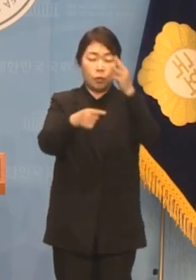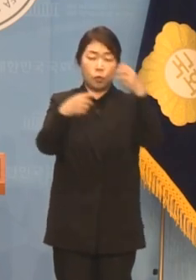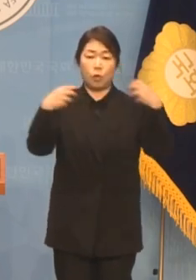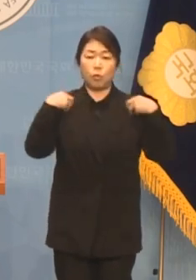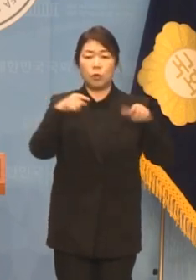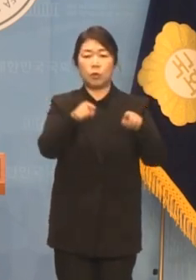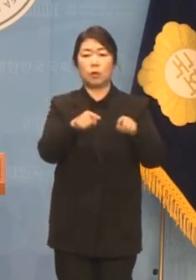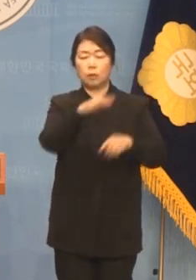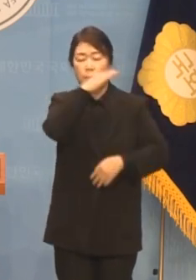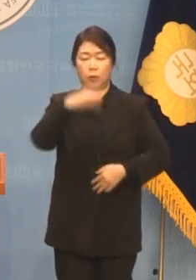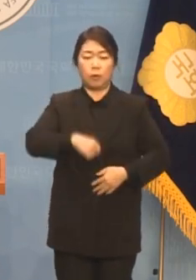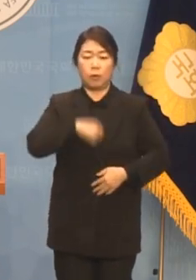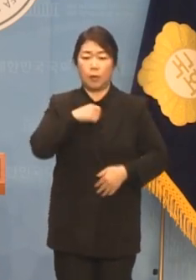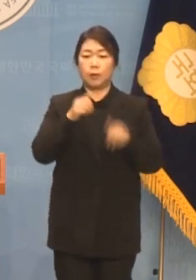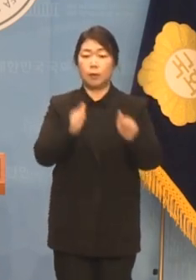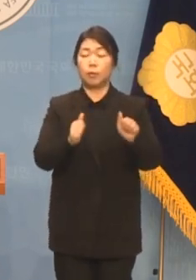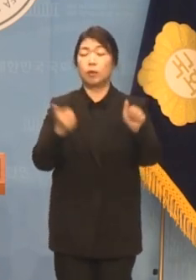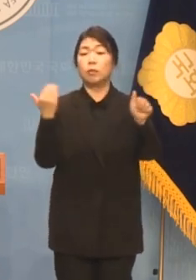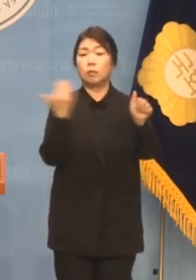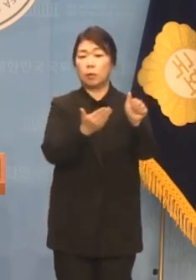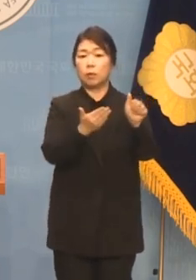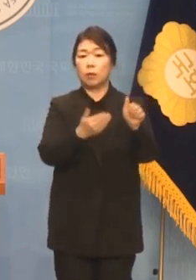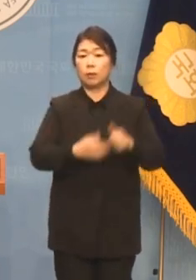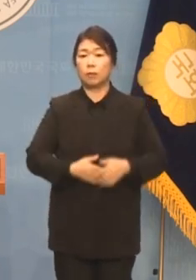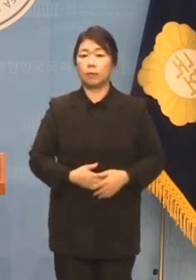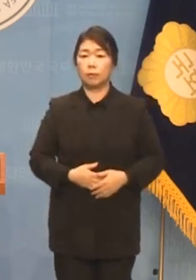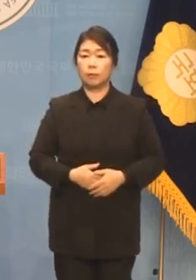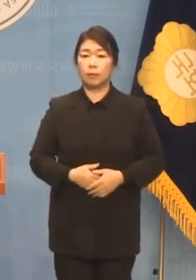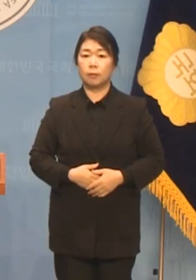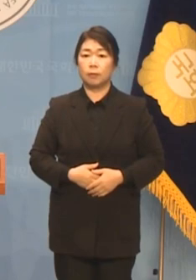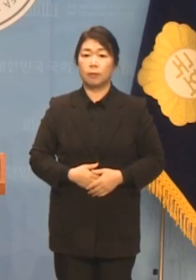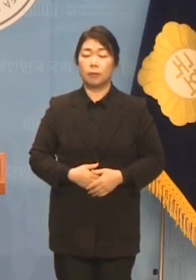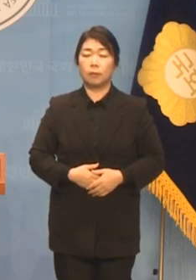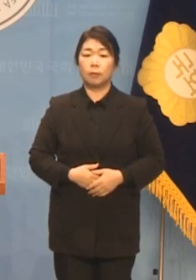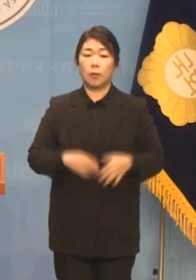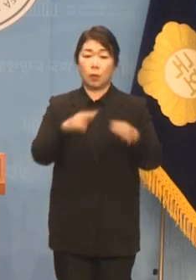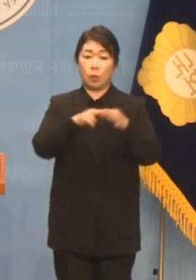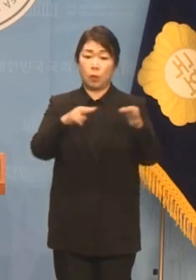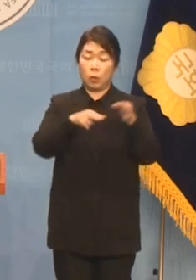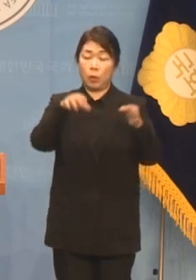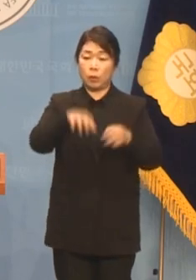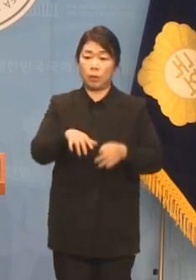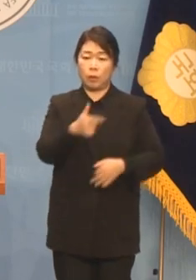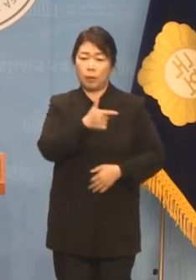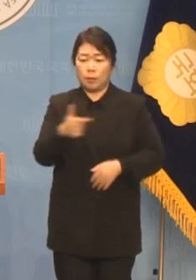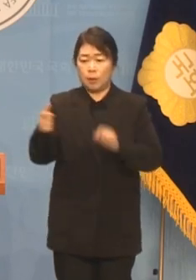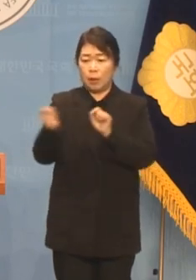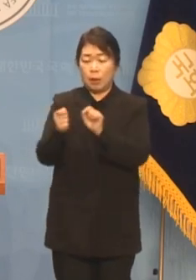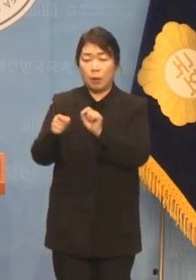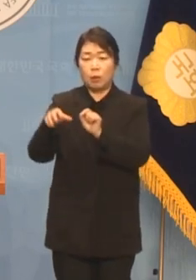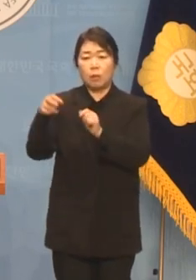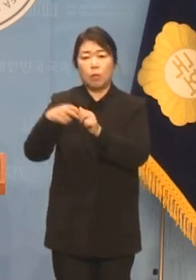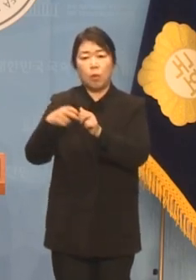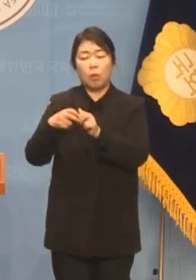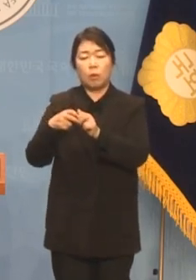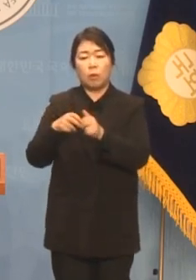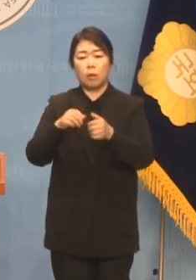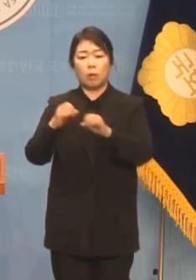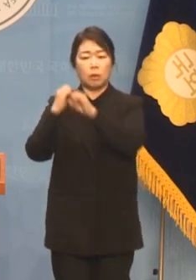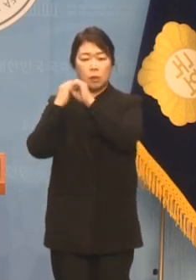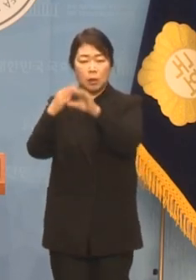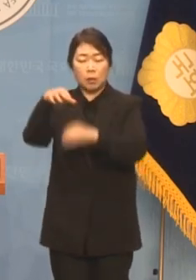정의롭게 심판할 것입니다 여의도에서 매우 가까운 병원